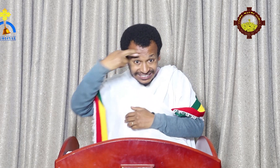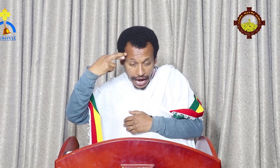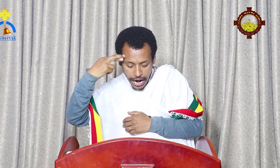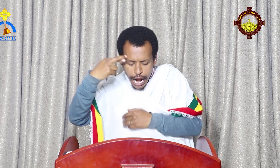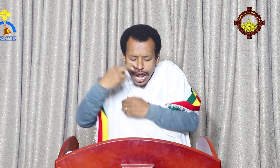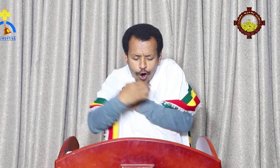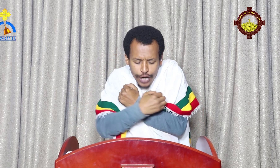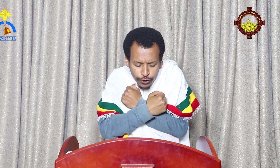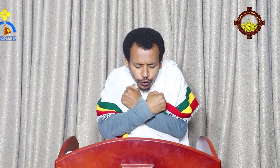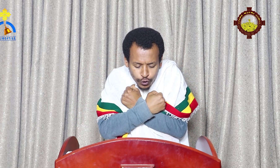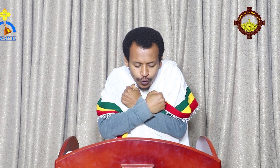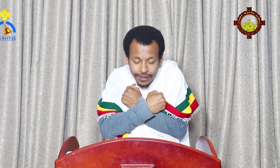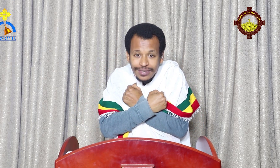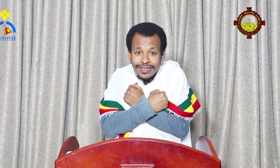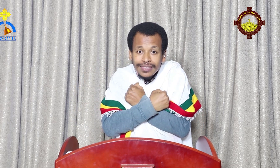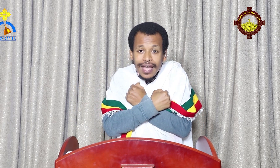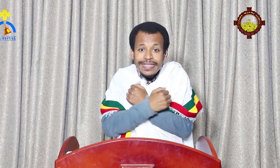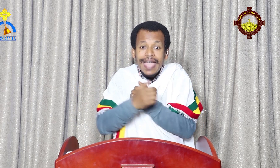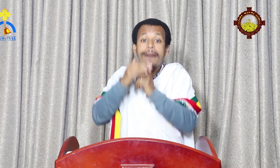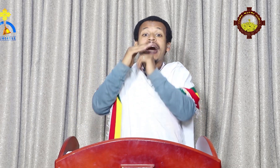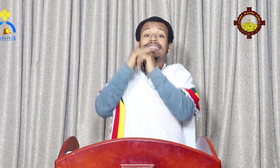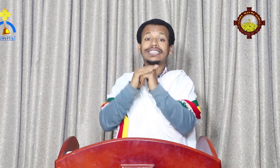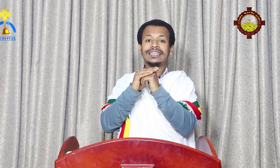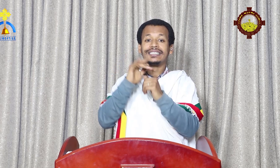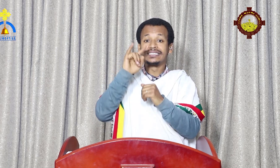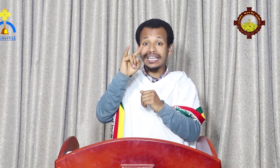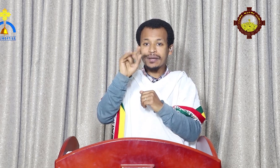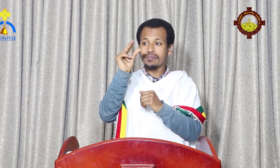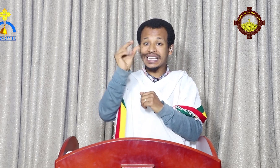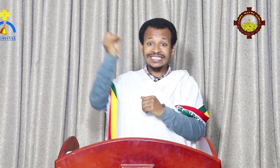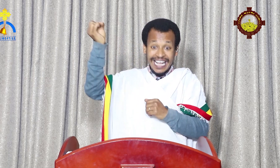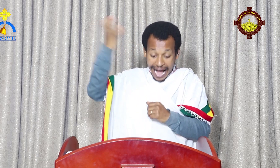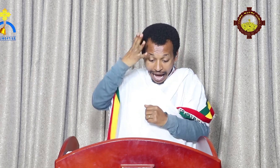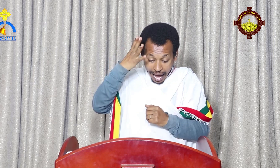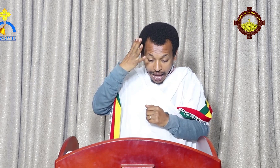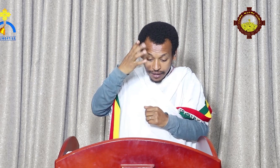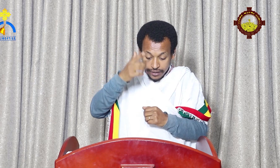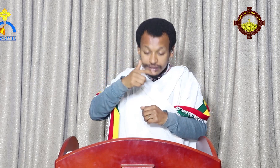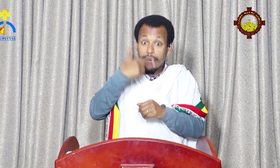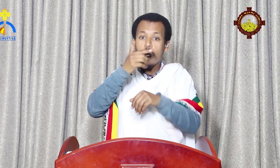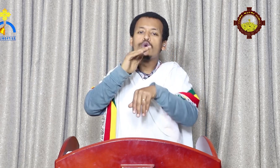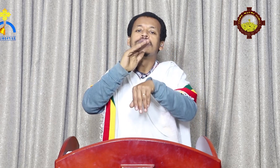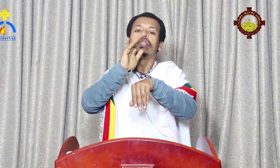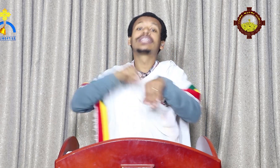የተነሳ ለወዳጆቹ ያማለክ ሰ በሰጋ ተብለው